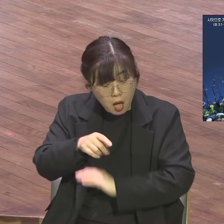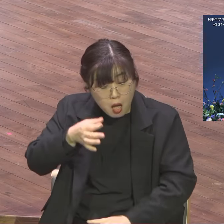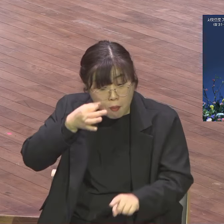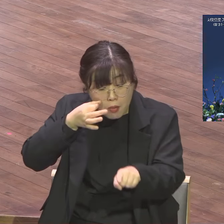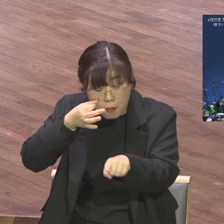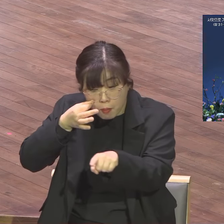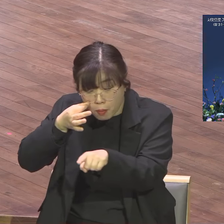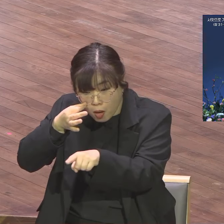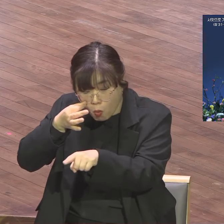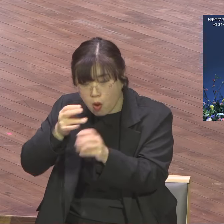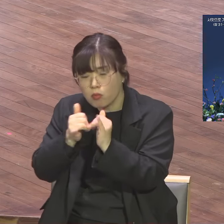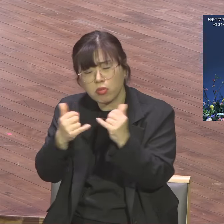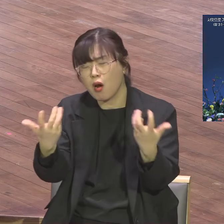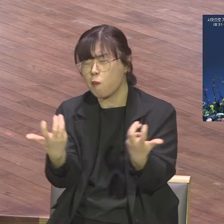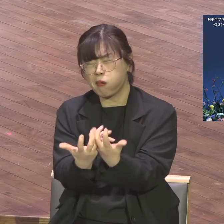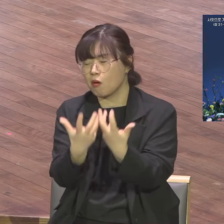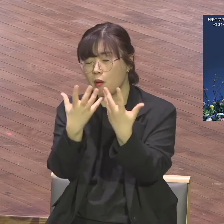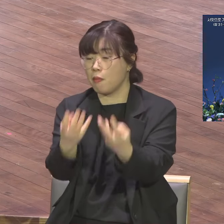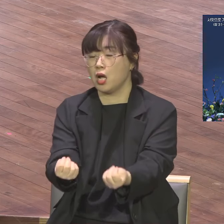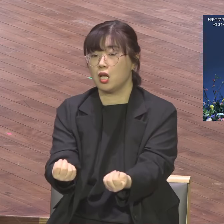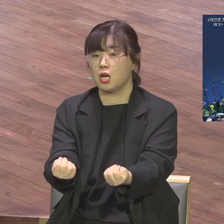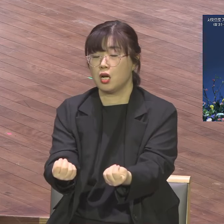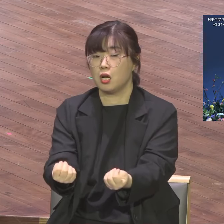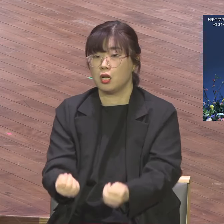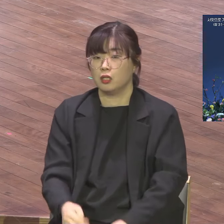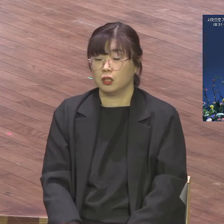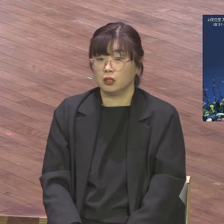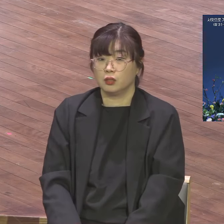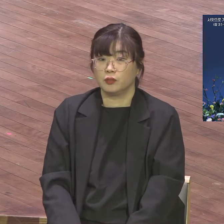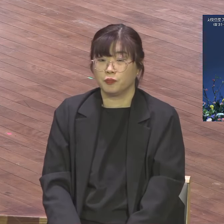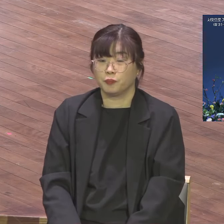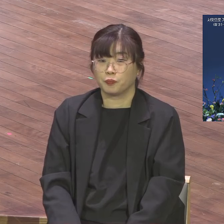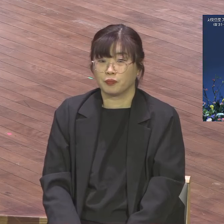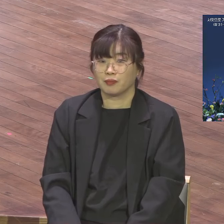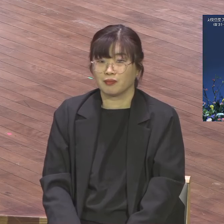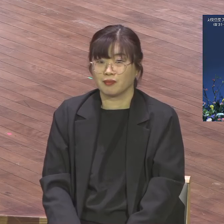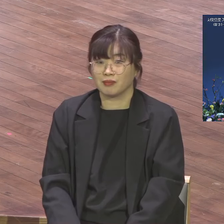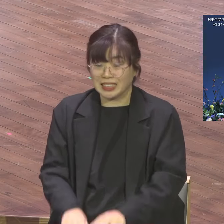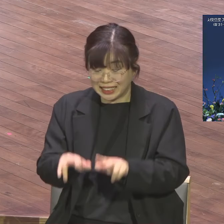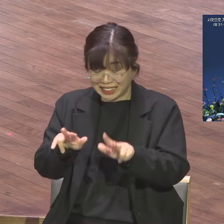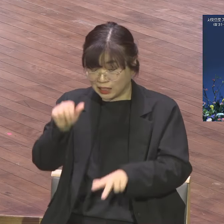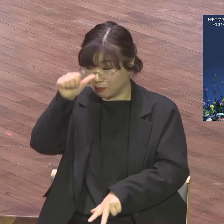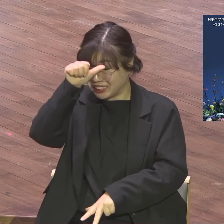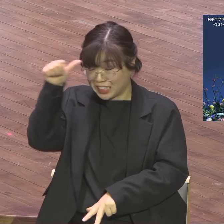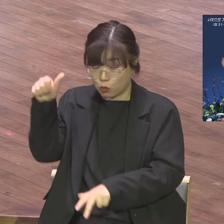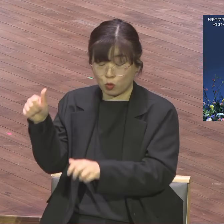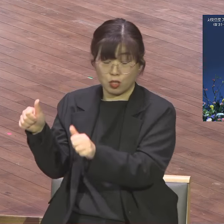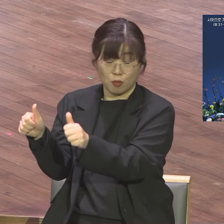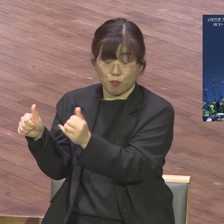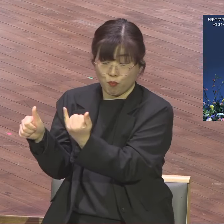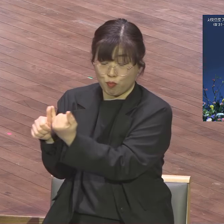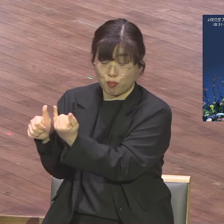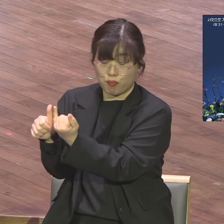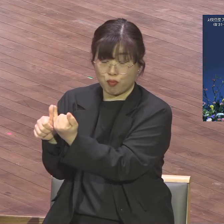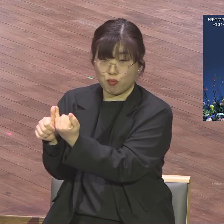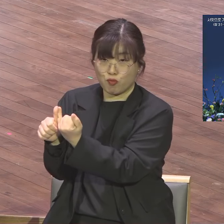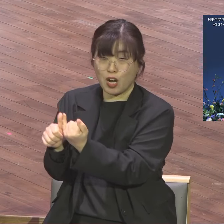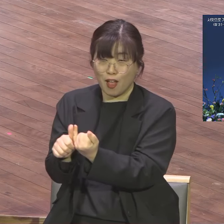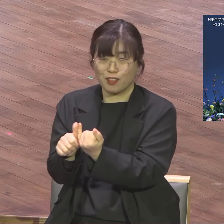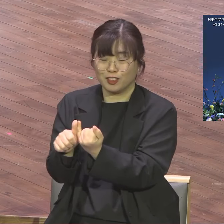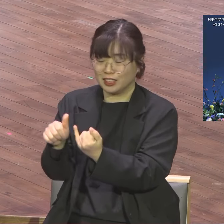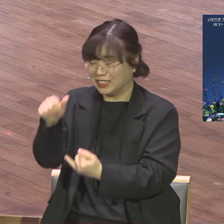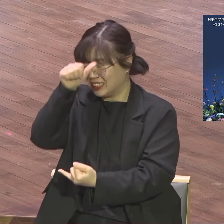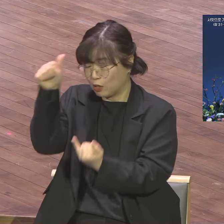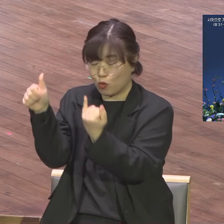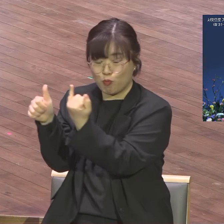다 살림을 살고 있더라. 장로님 올인해가지고 와가지고 막 아예 막 부부가 와가지고 그냥 애들 다 십자장가 다